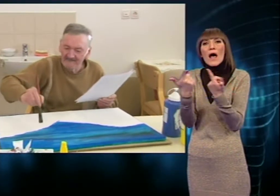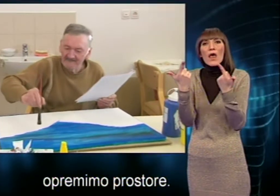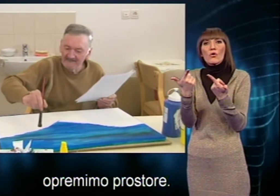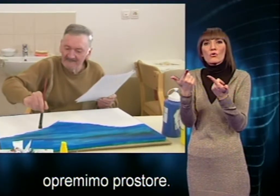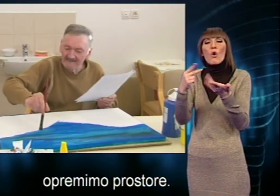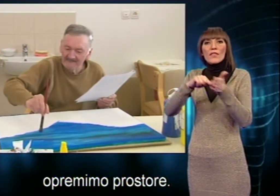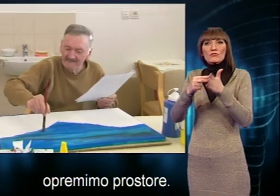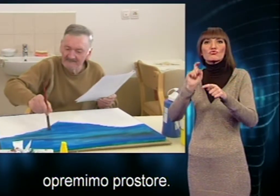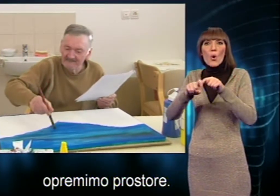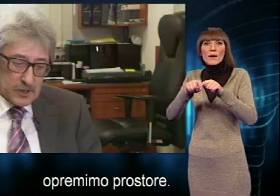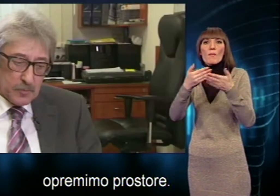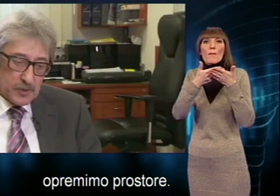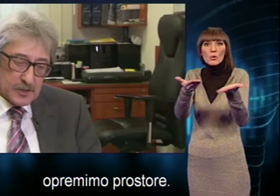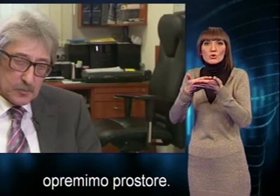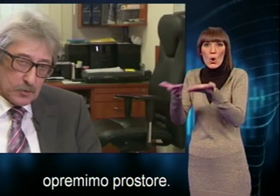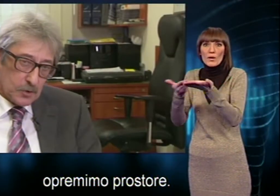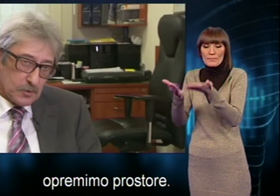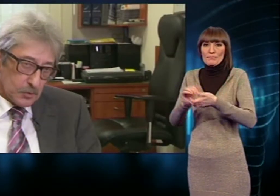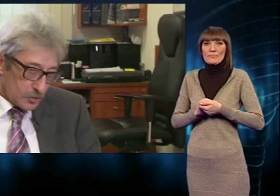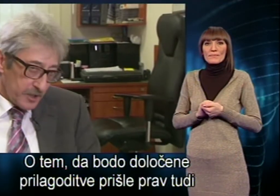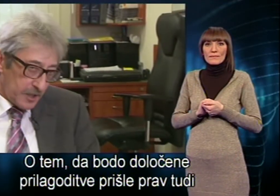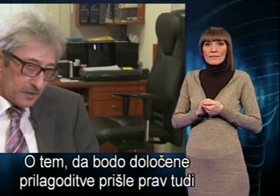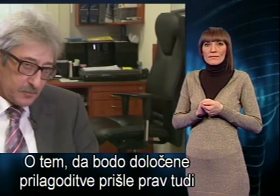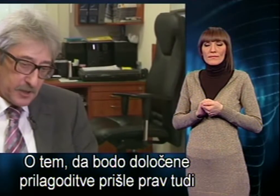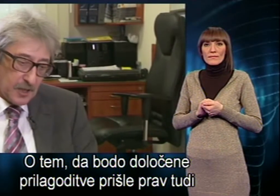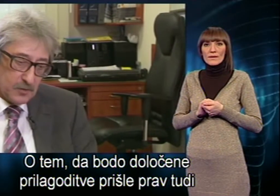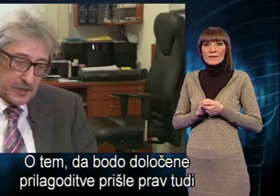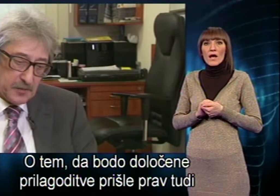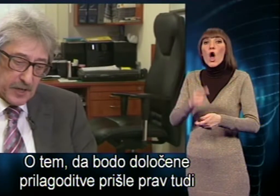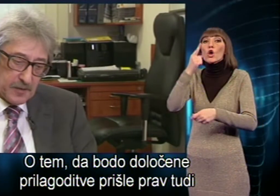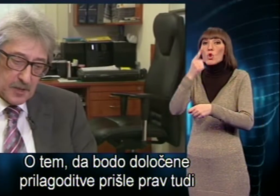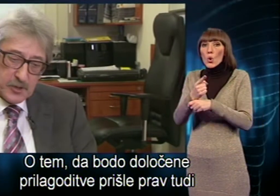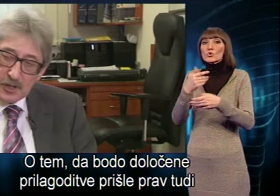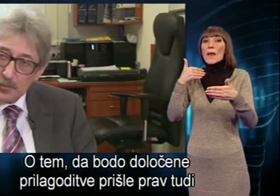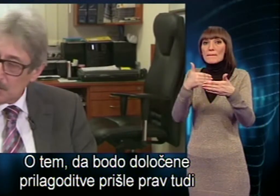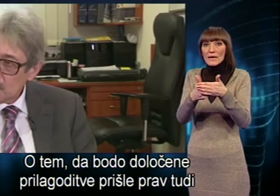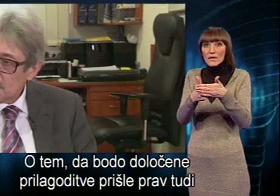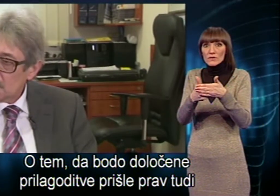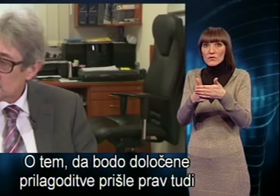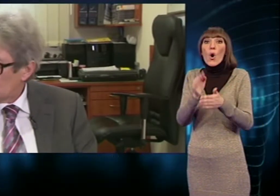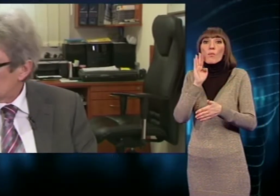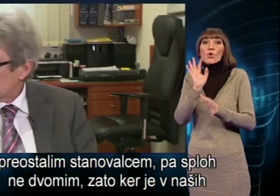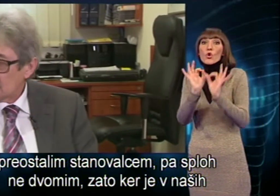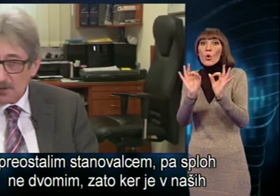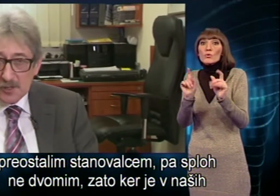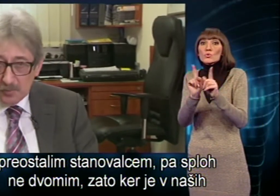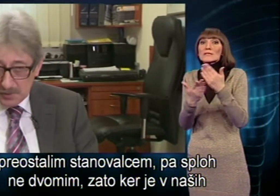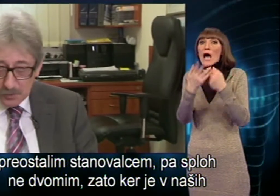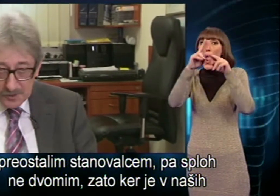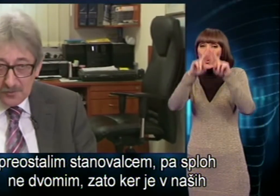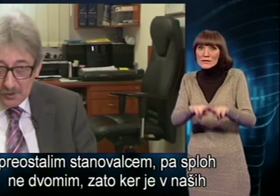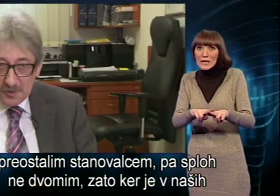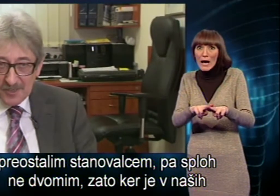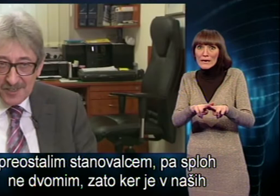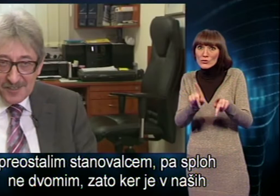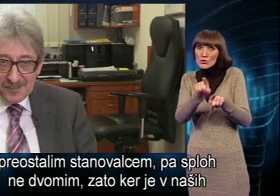tehnično opremimo prostore. Tem, da bodo določene prilagoditve prišle prav tudi ostalim stanovalcem, pa